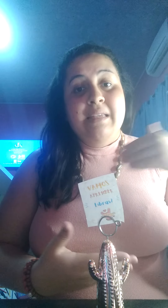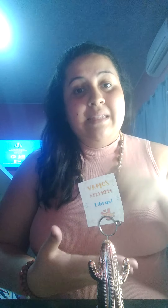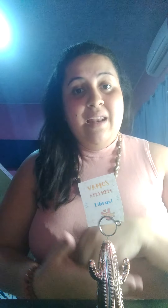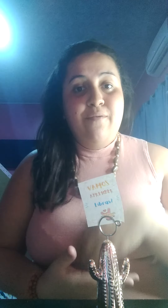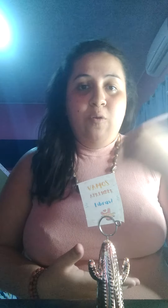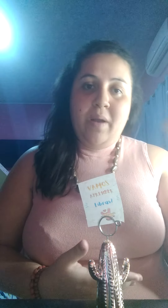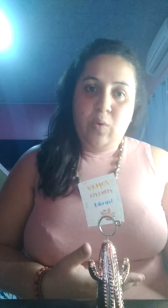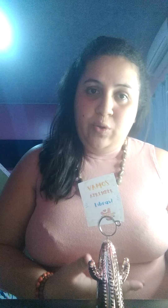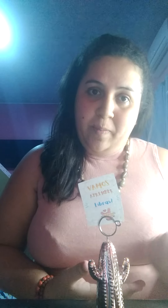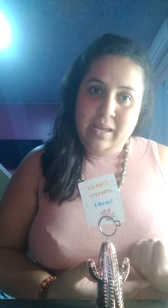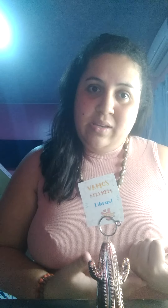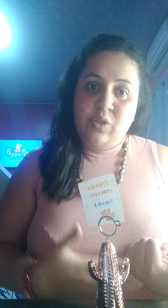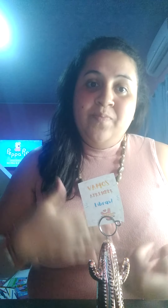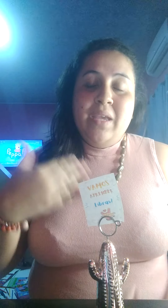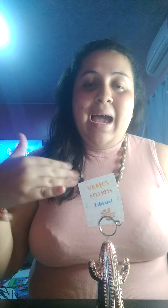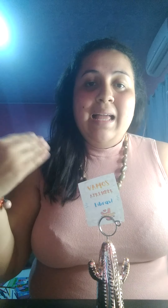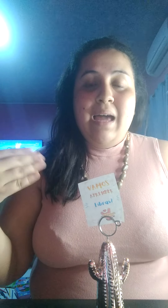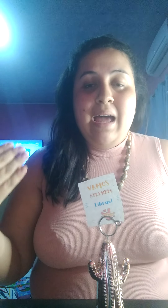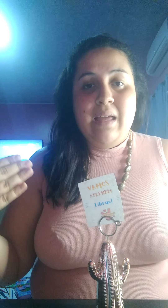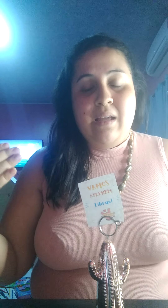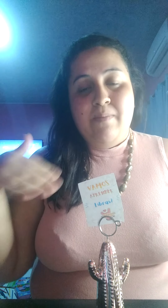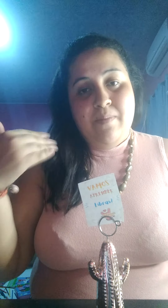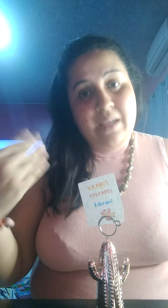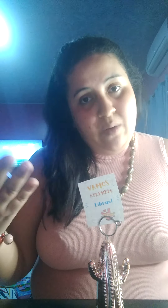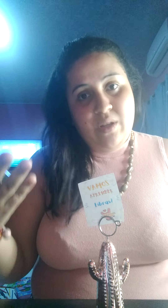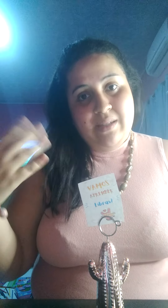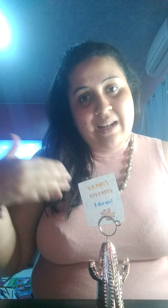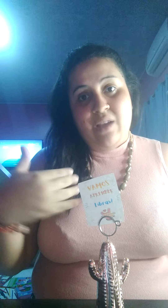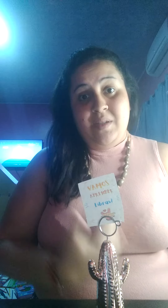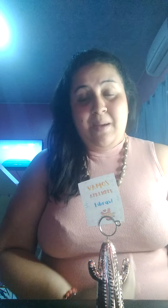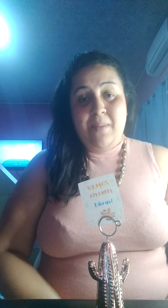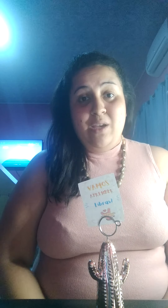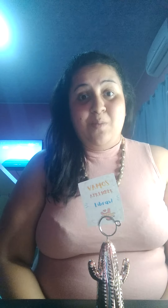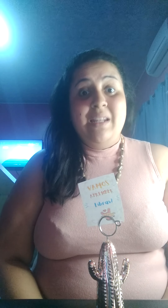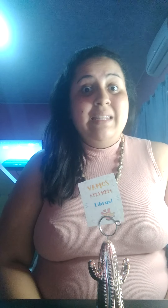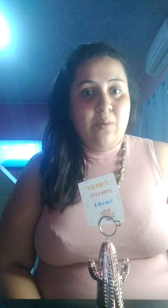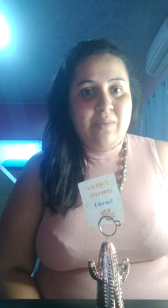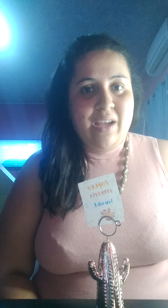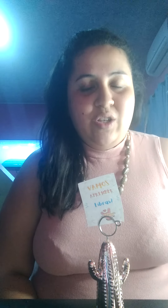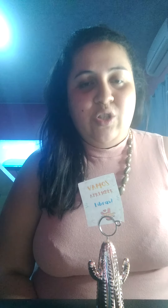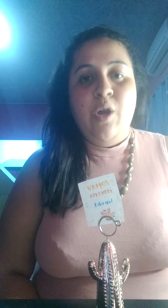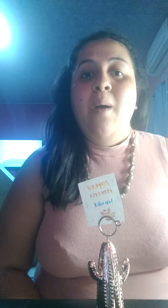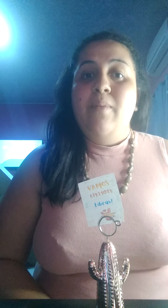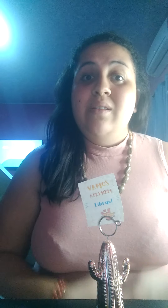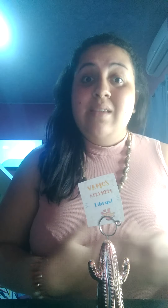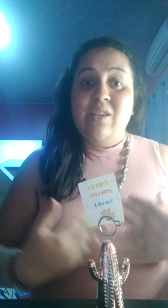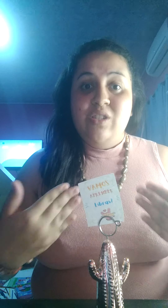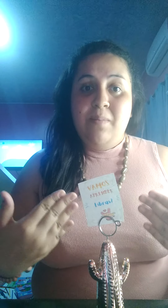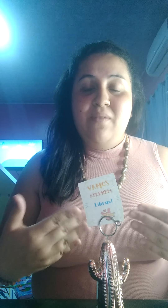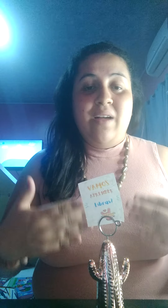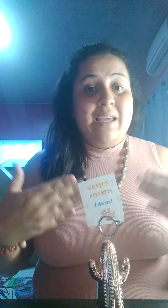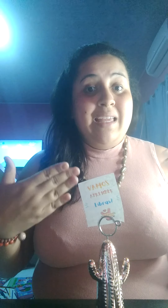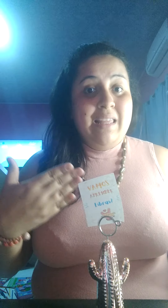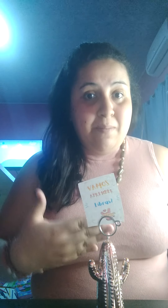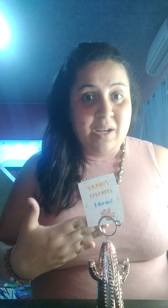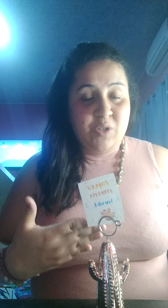se ele for para outro país, a língua de sinais vai ser a mesma? Não, tá, gente? Por isso que a gente sempre fala que Libras